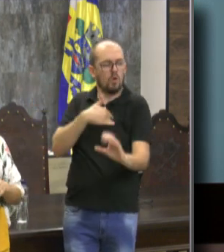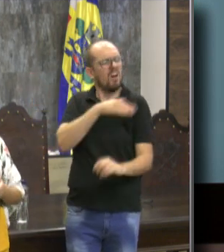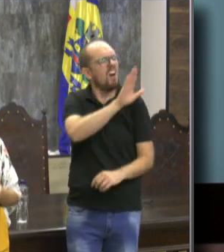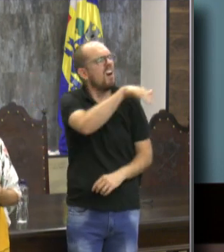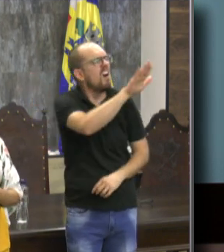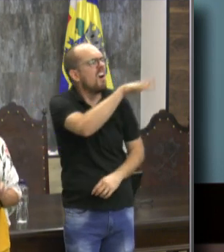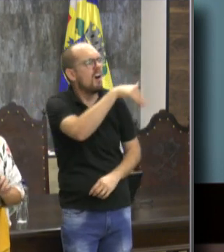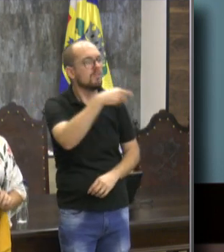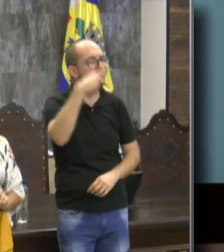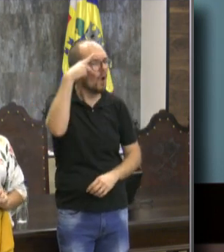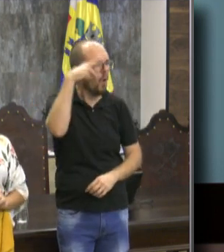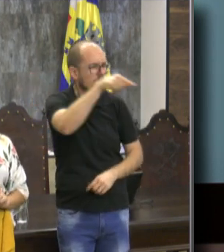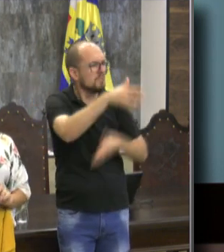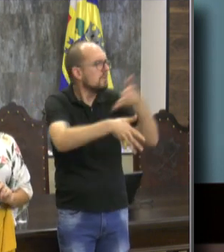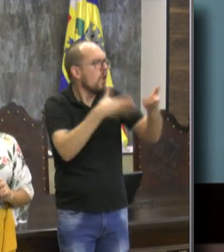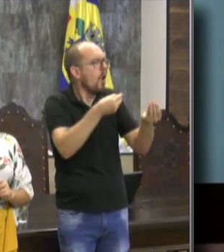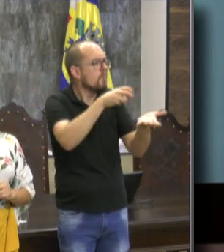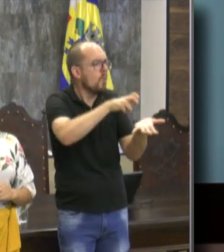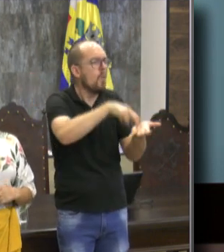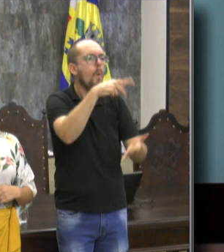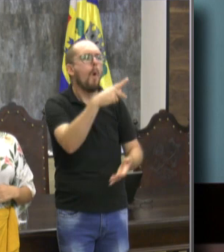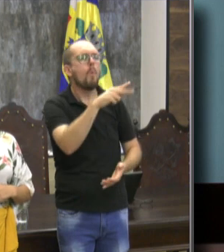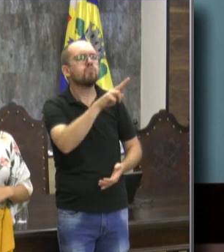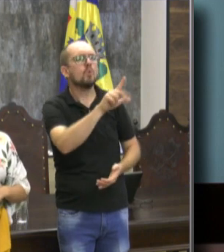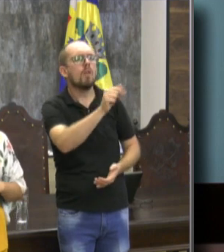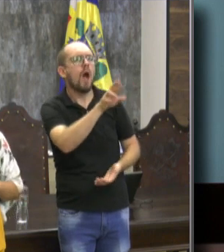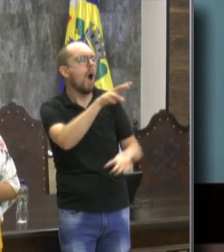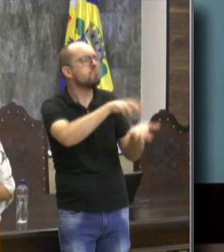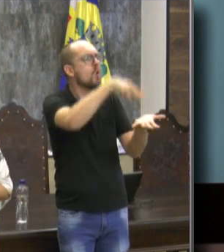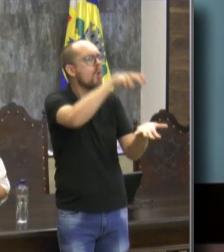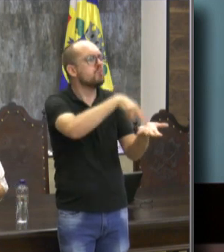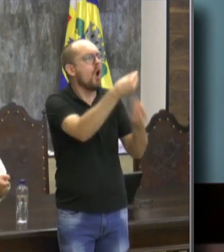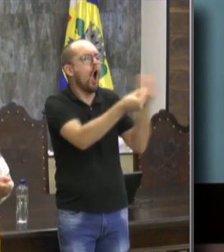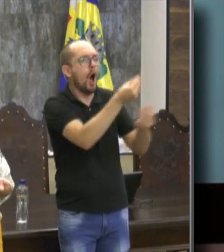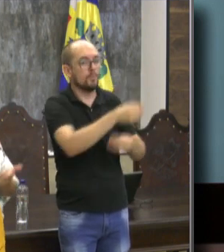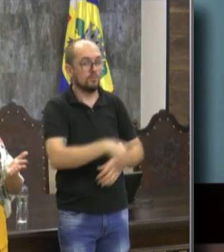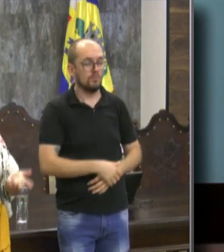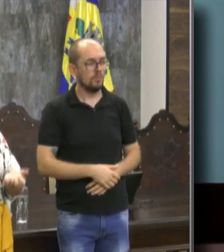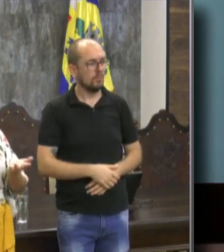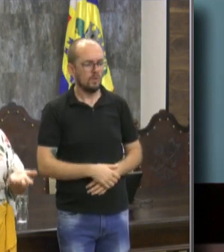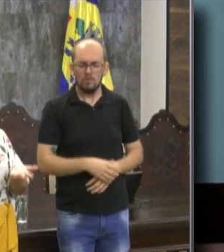de pular para o Gustavo? Aí eu fiz, por quê? É porque ele chegou aqui em